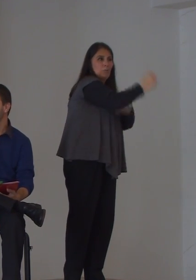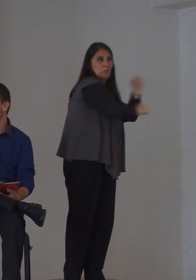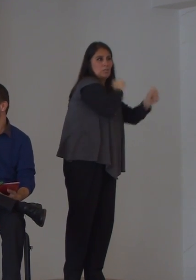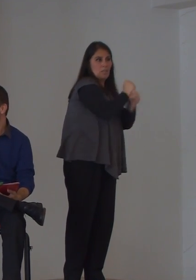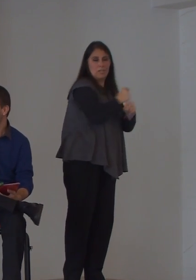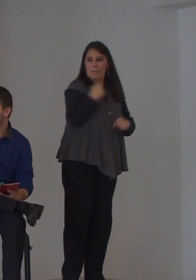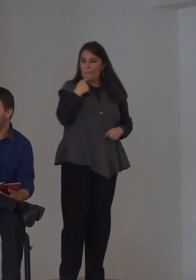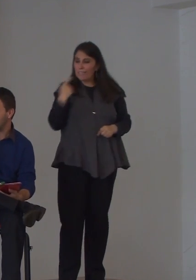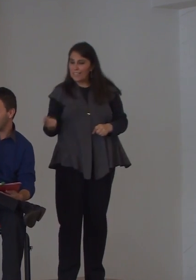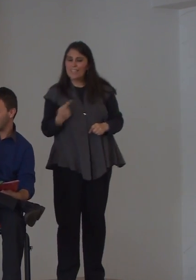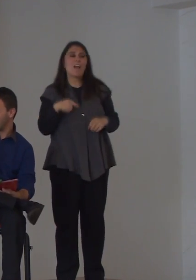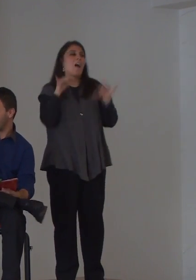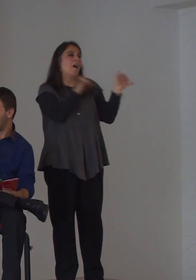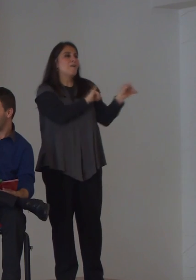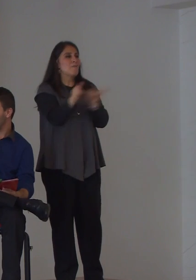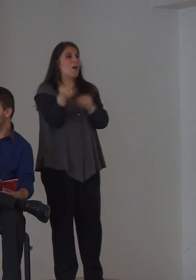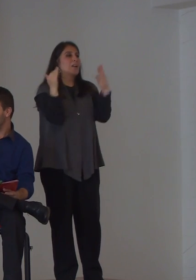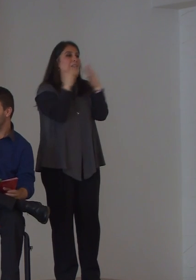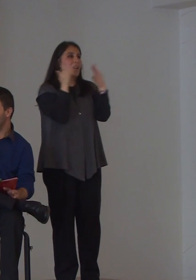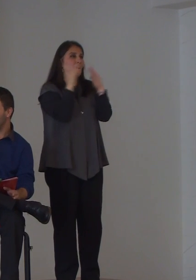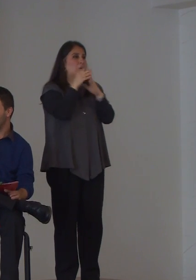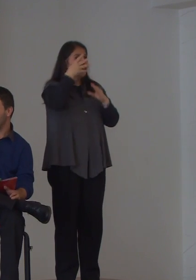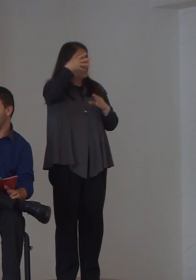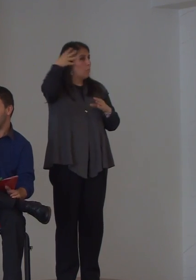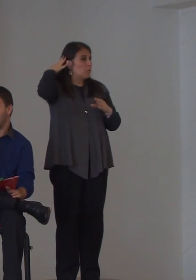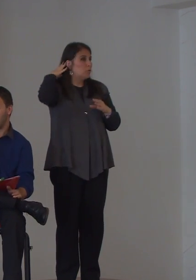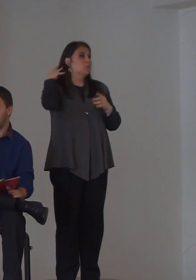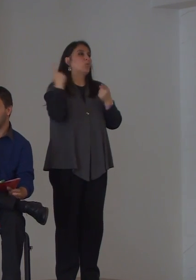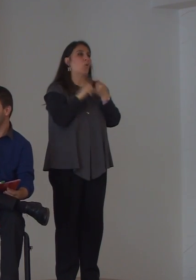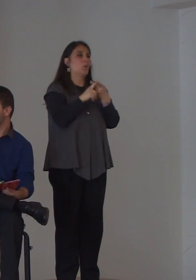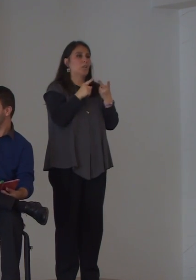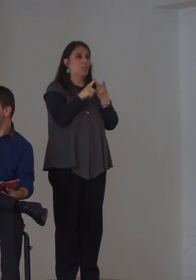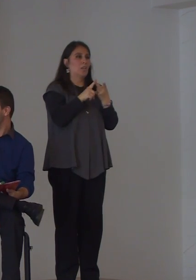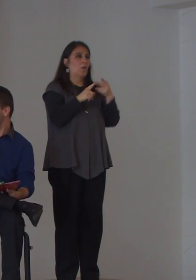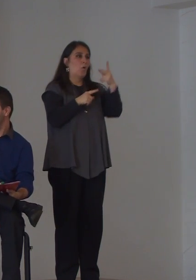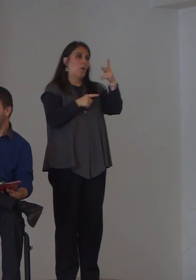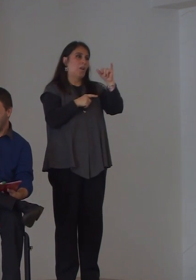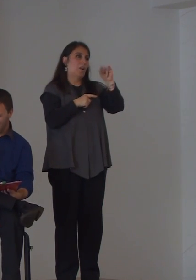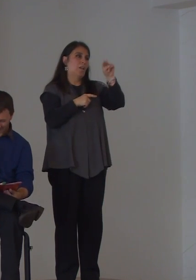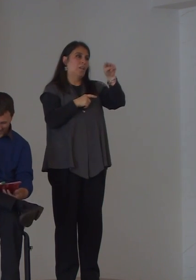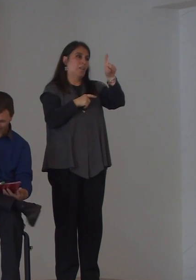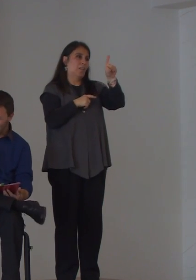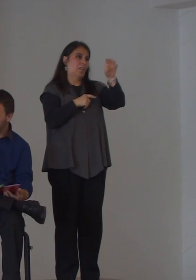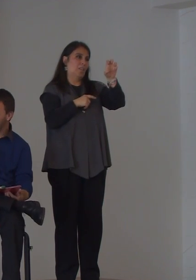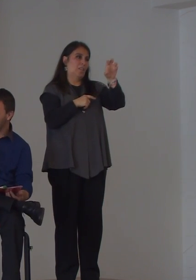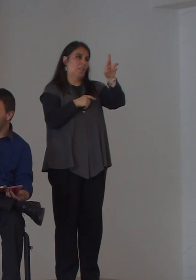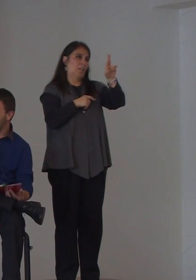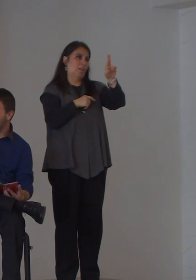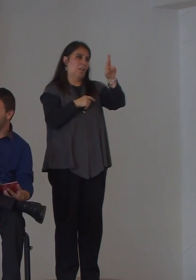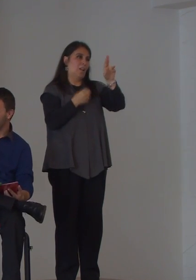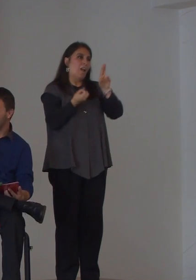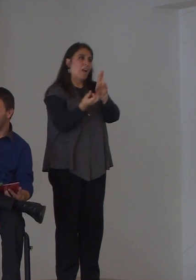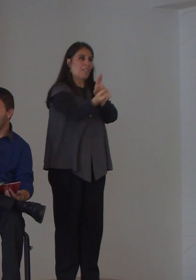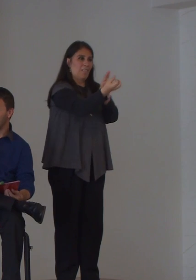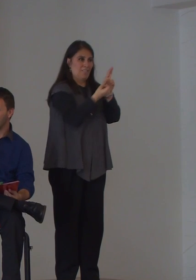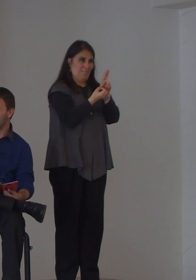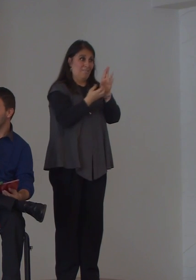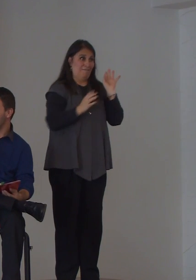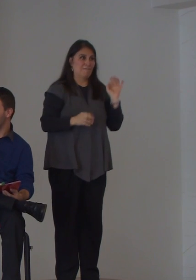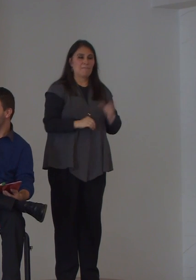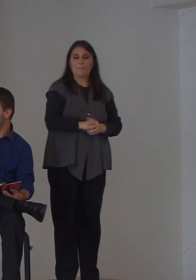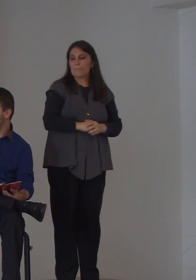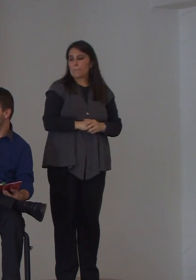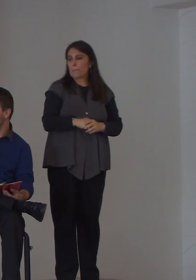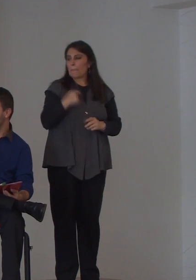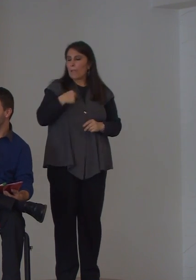de Rotini, de María Montessori, de Kindergarten, pero sí, hay como. Está bueno